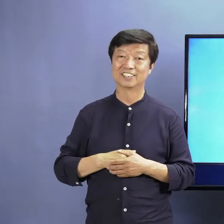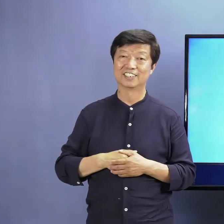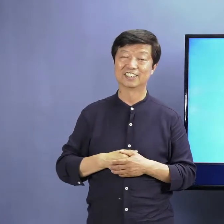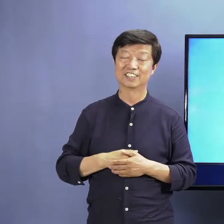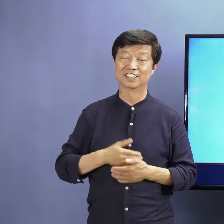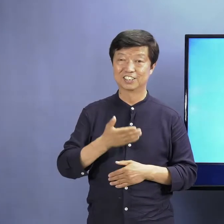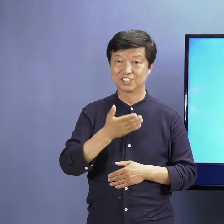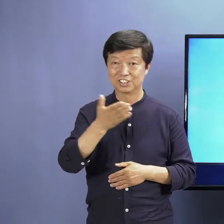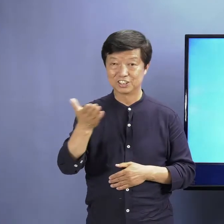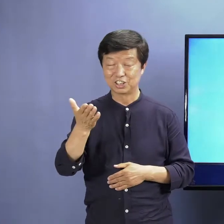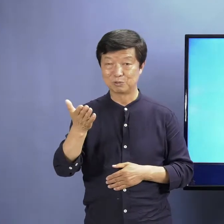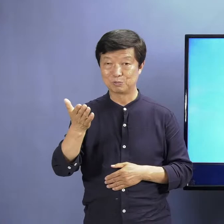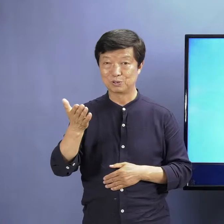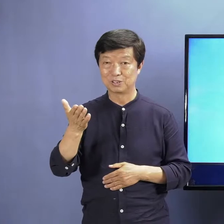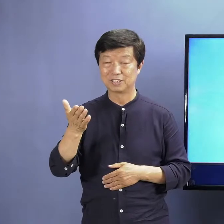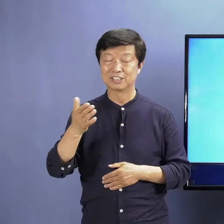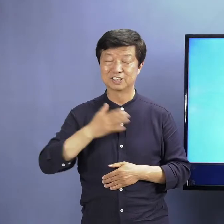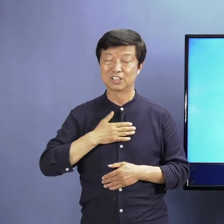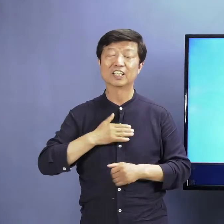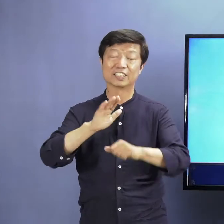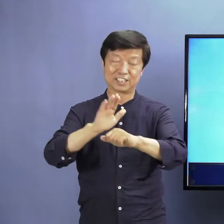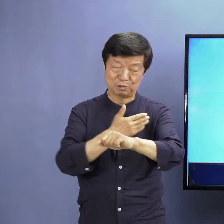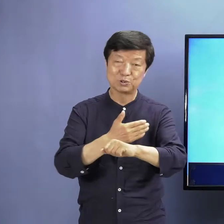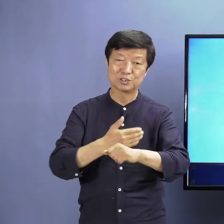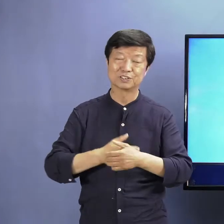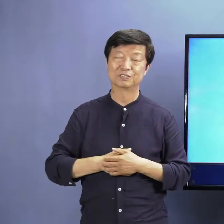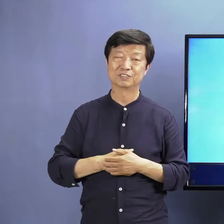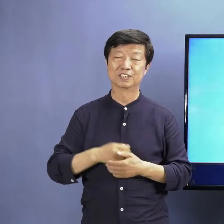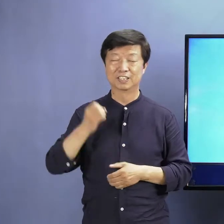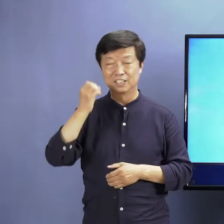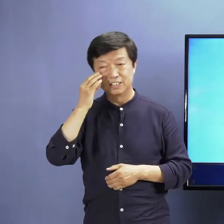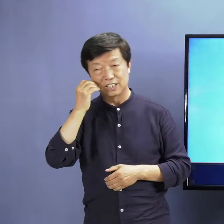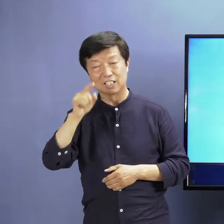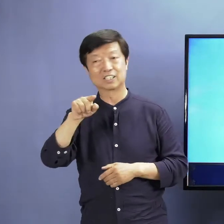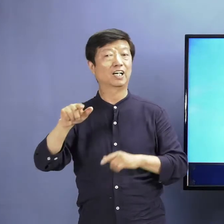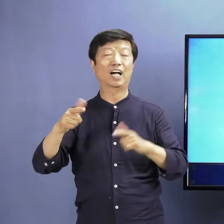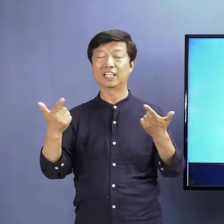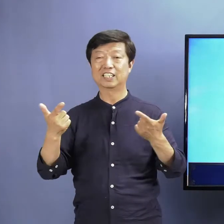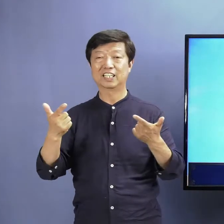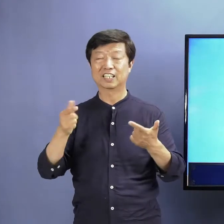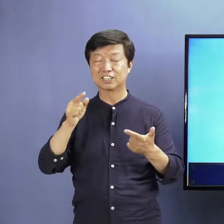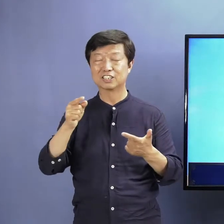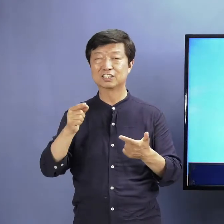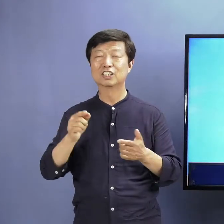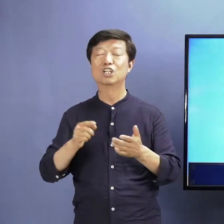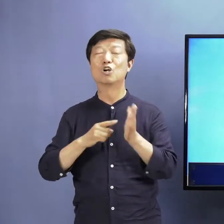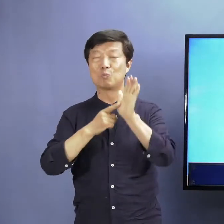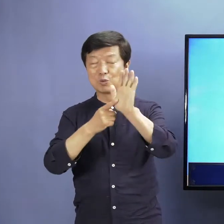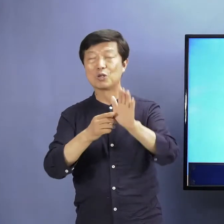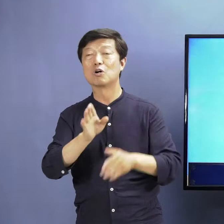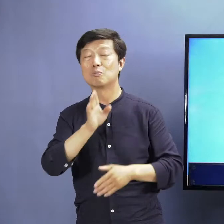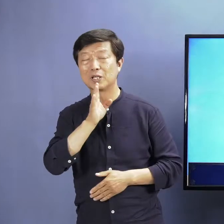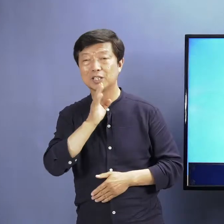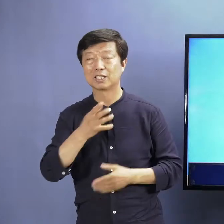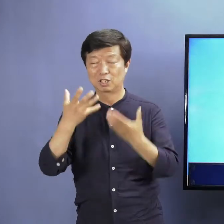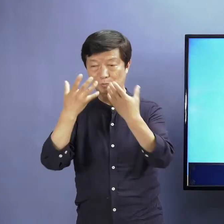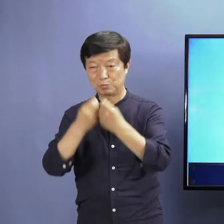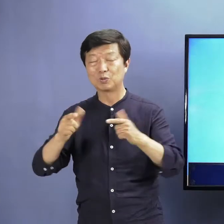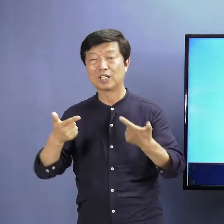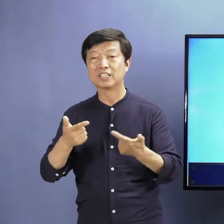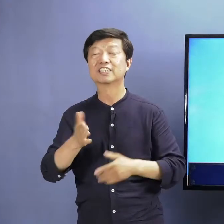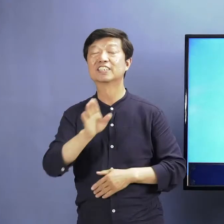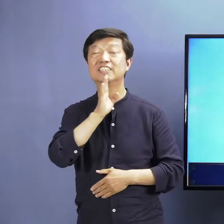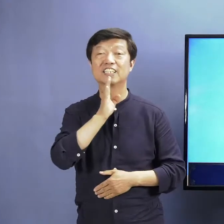여러분, 생소한 우리가 잘못된 겁니다. 그 표현이 맞는 거예요. 그거 비유 아니에요.